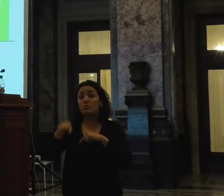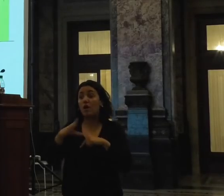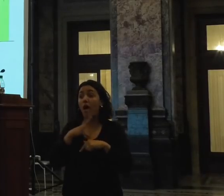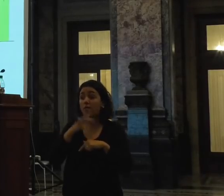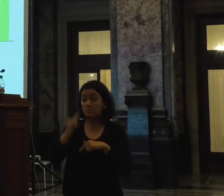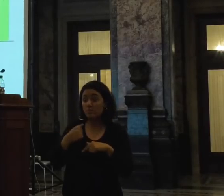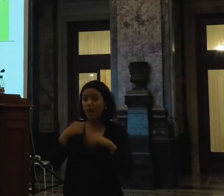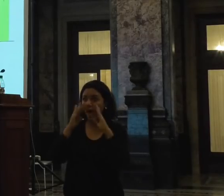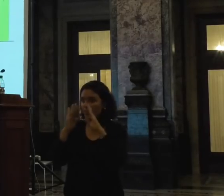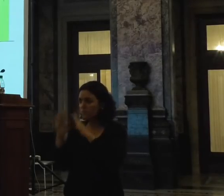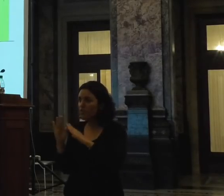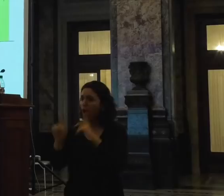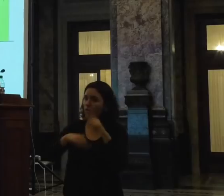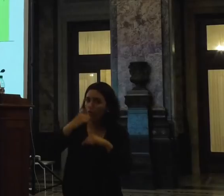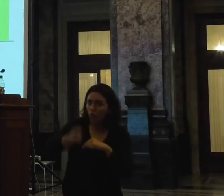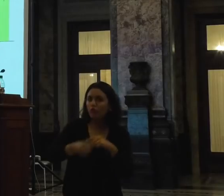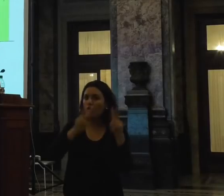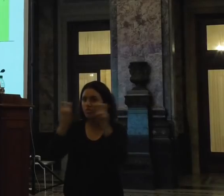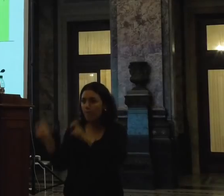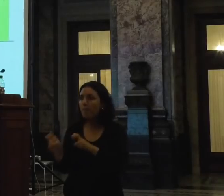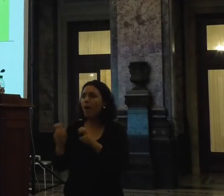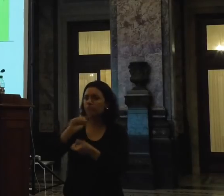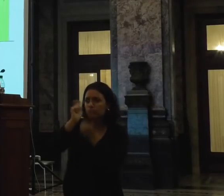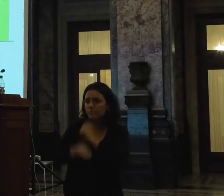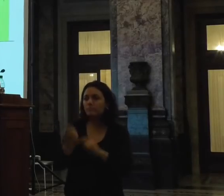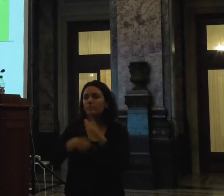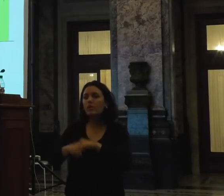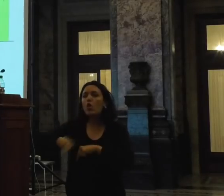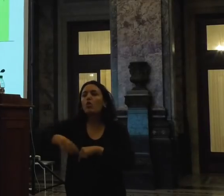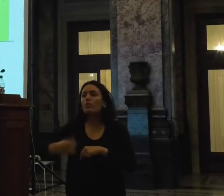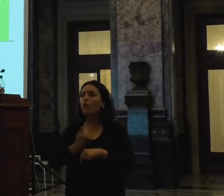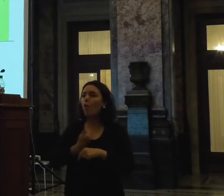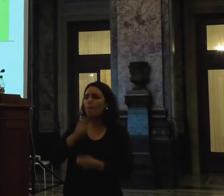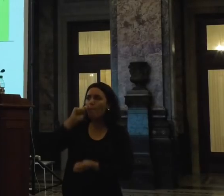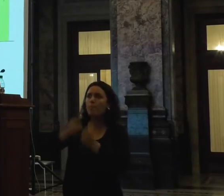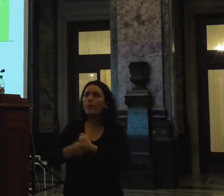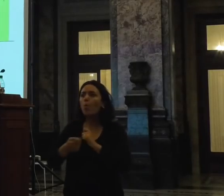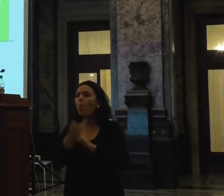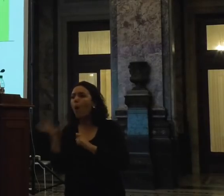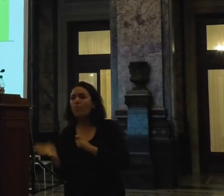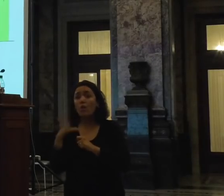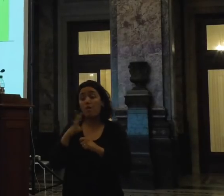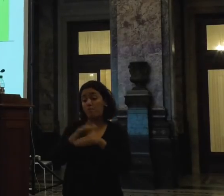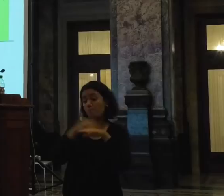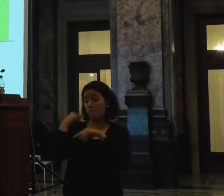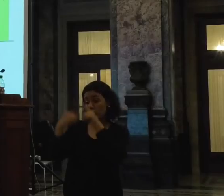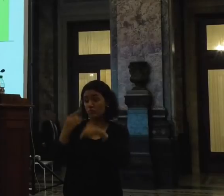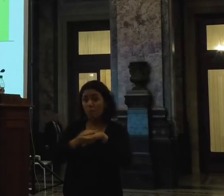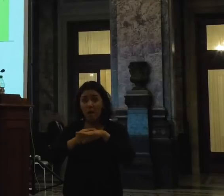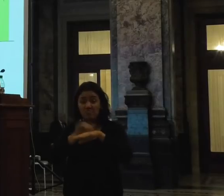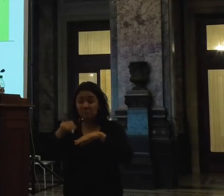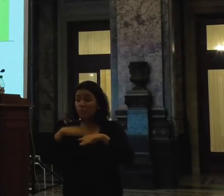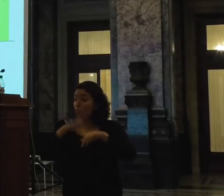la atención alterada, pero lo que queremos ver es dónde, hasta dónde va ese proceso. Si hacemos un proceso muy básico y ahí no hay un